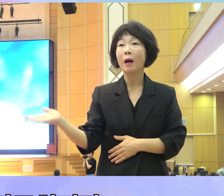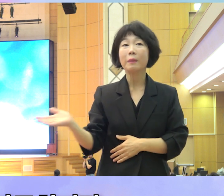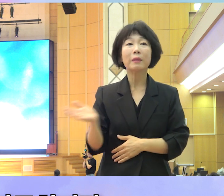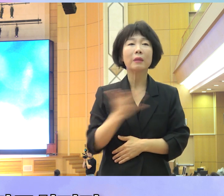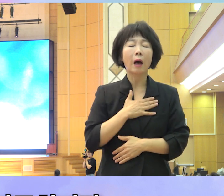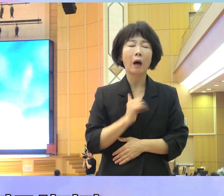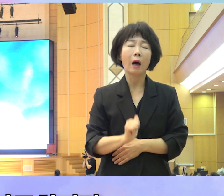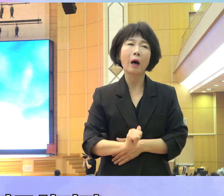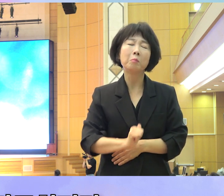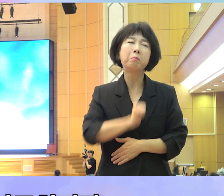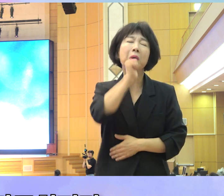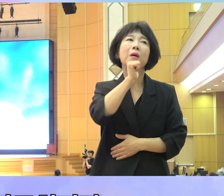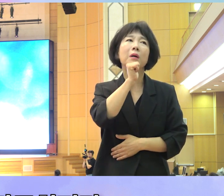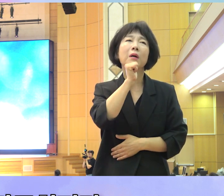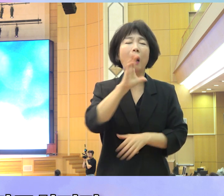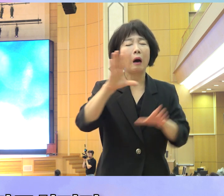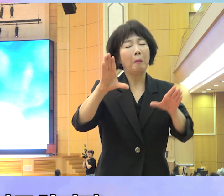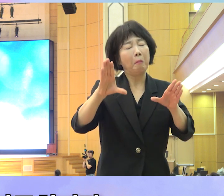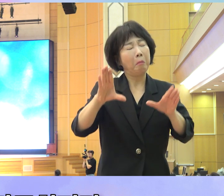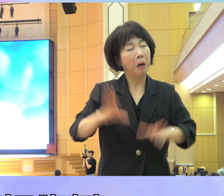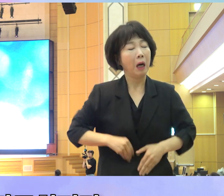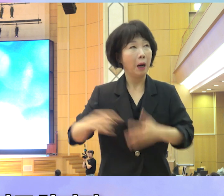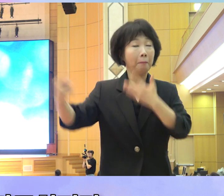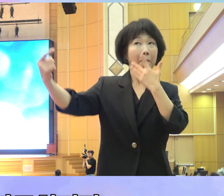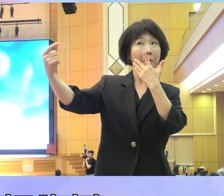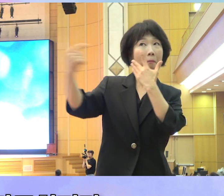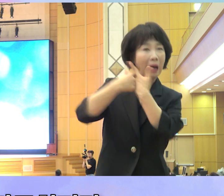계시고 내